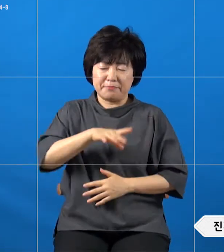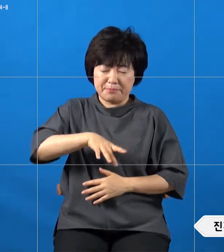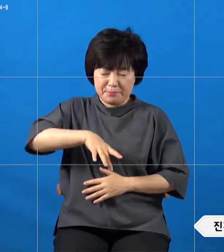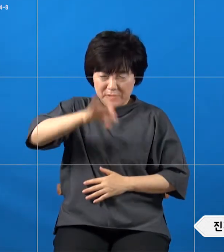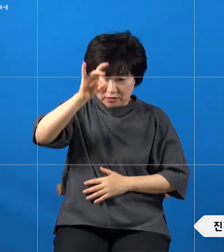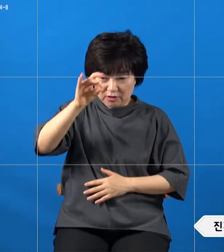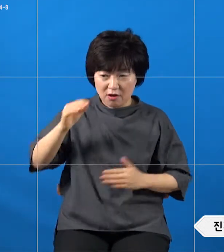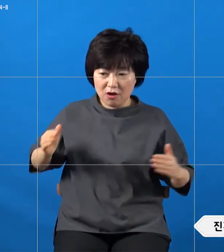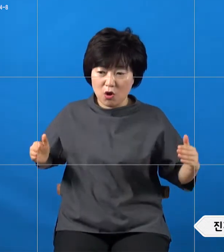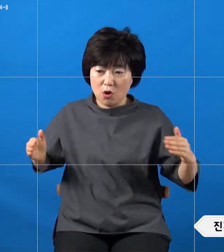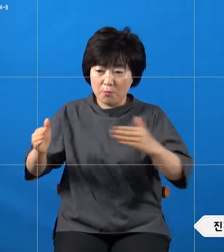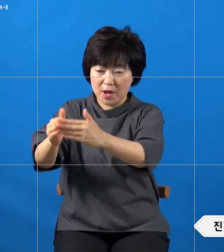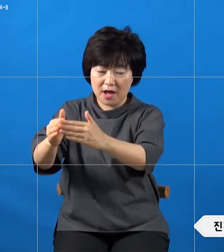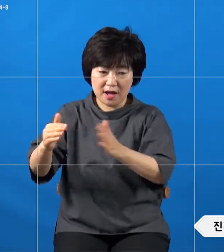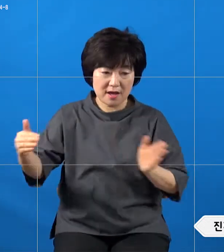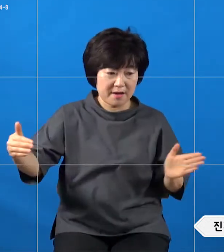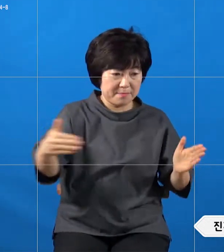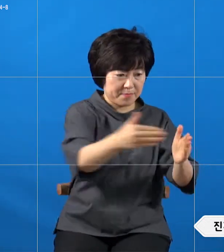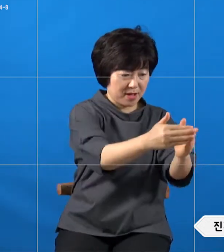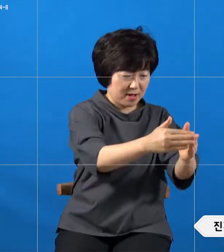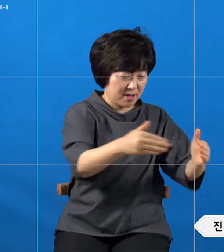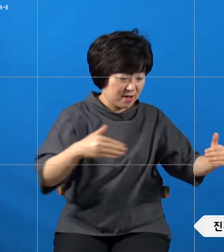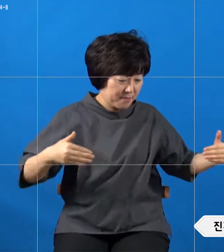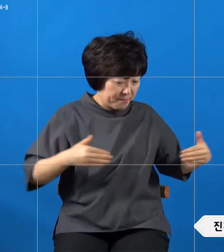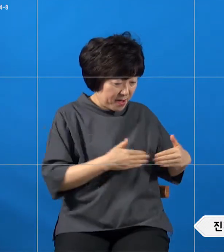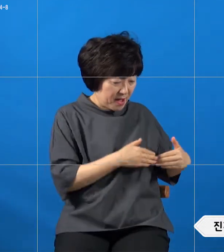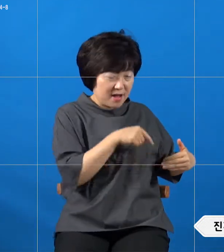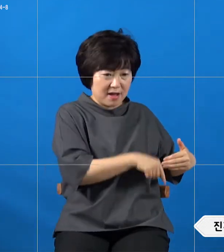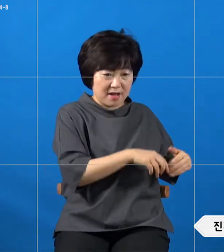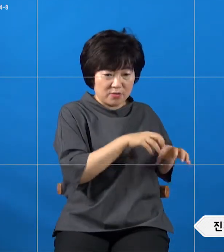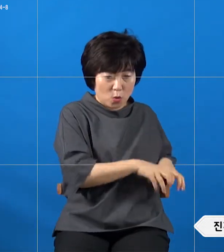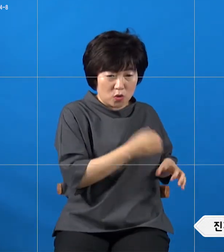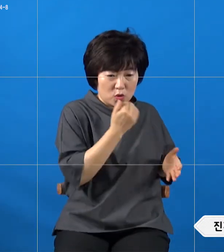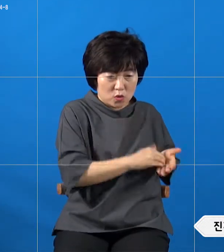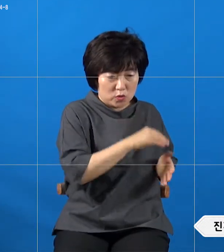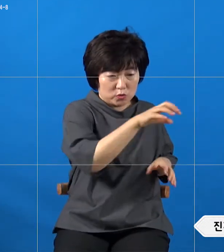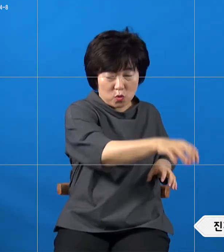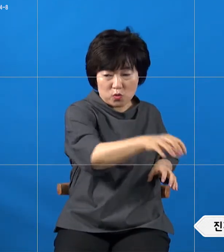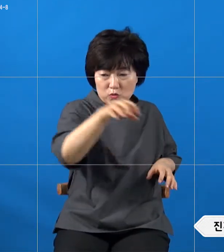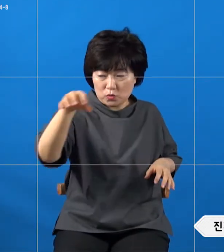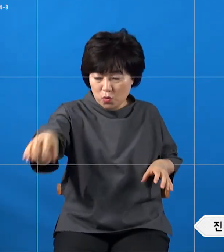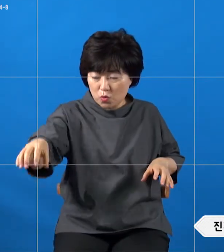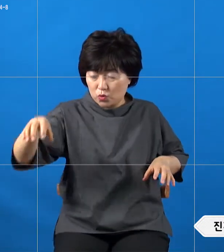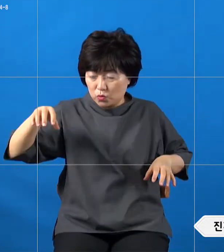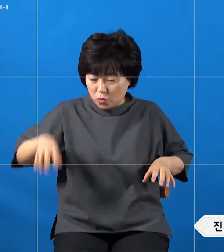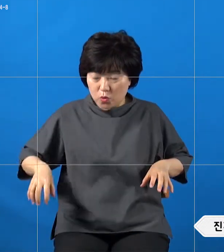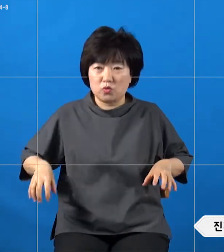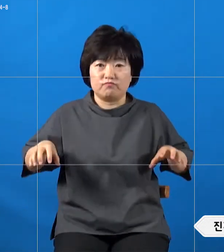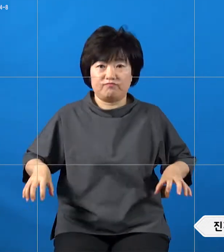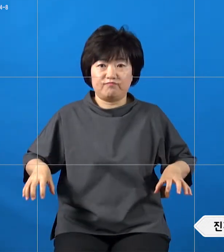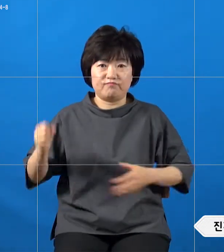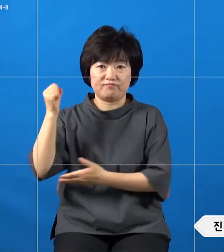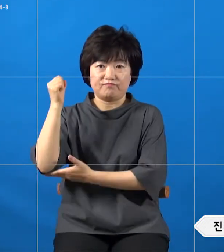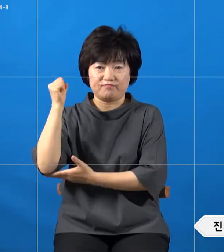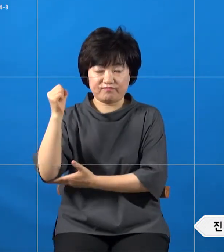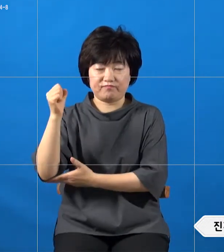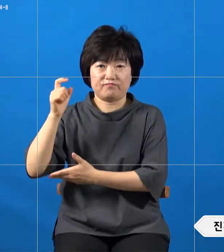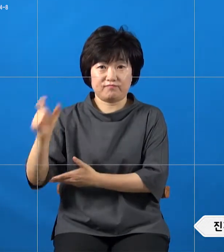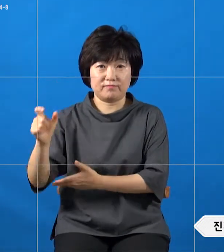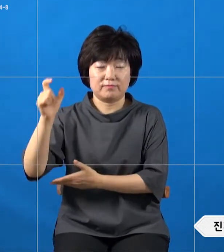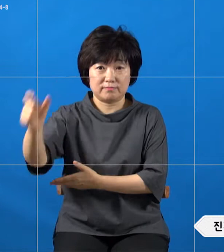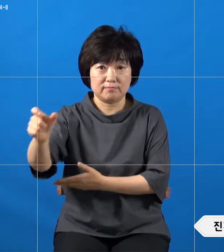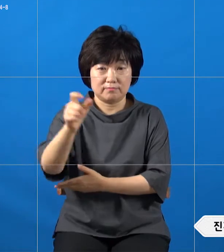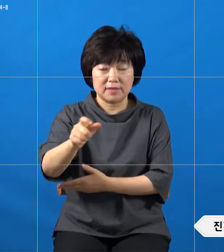고대 건축법에 있어서 이 모퉁이 돌은 기초 반석을 이야기합니다. 가장 큽니다. 제일